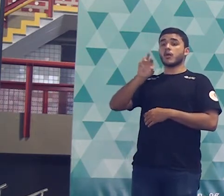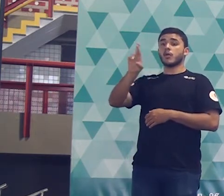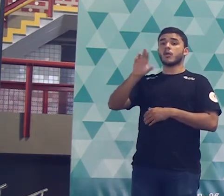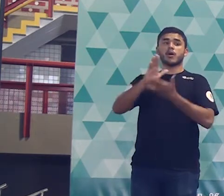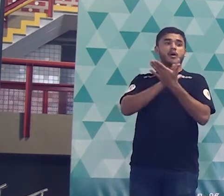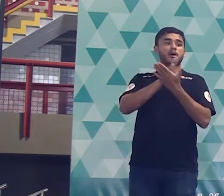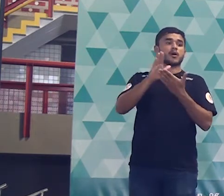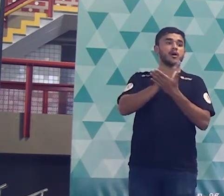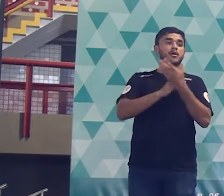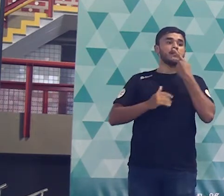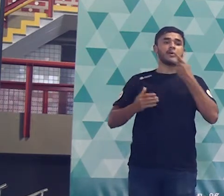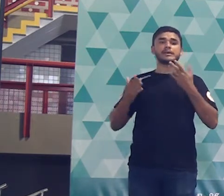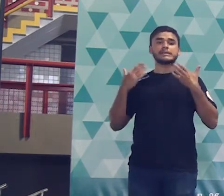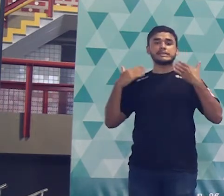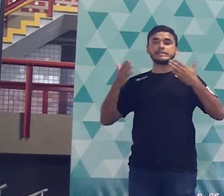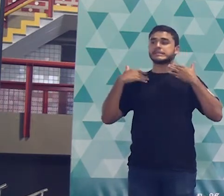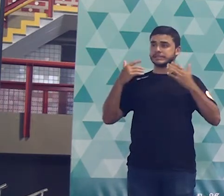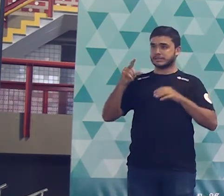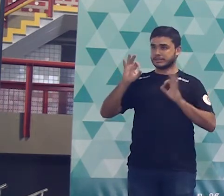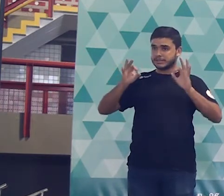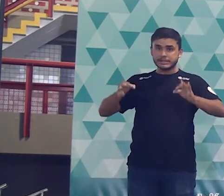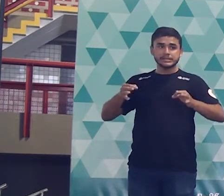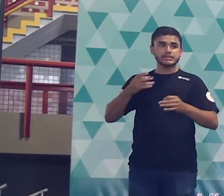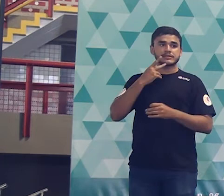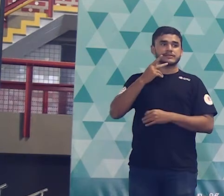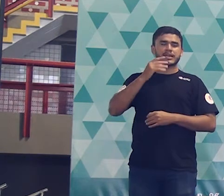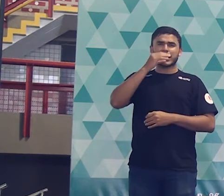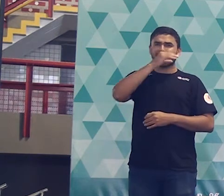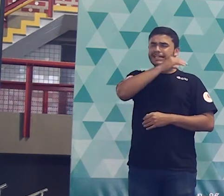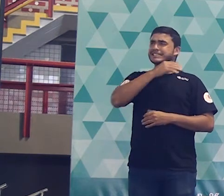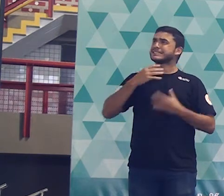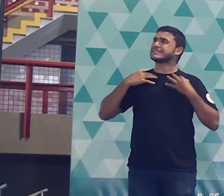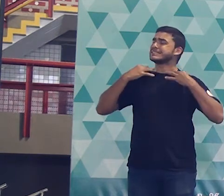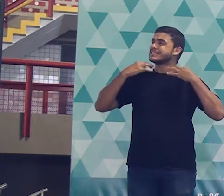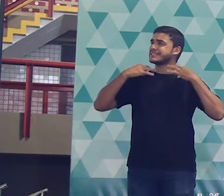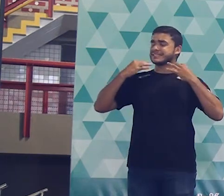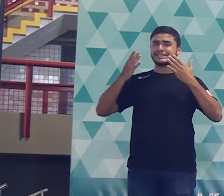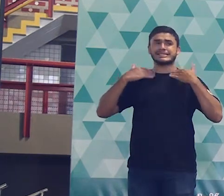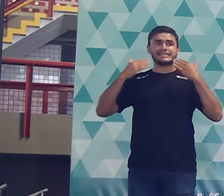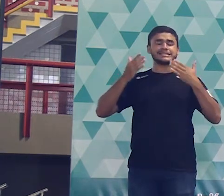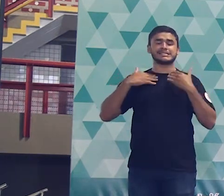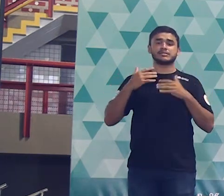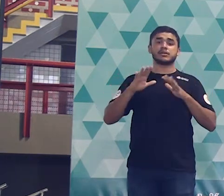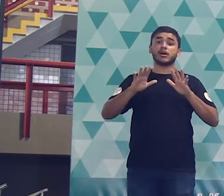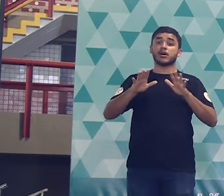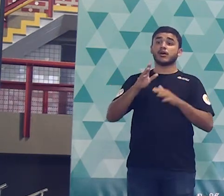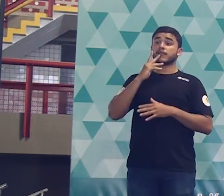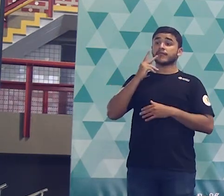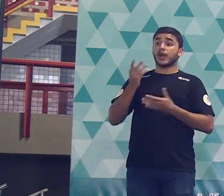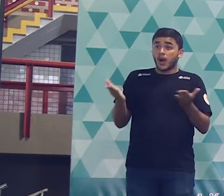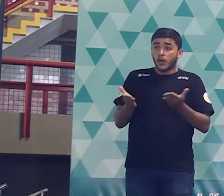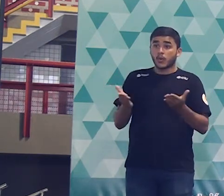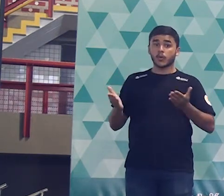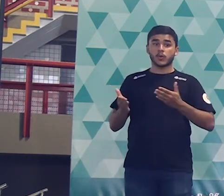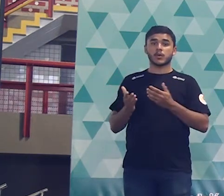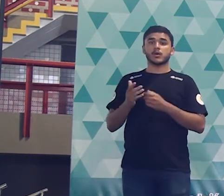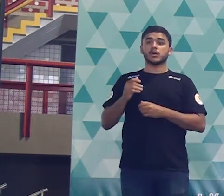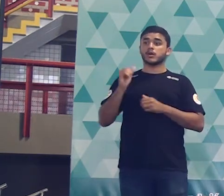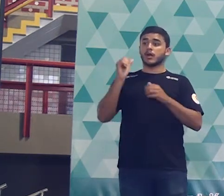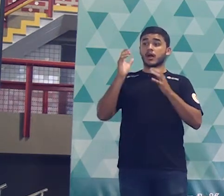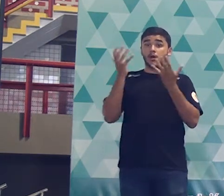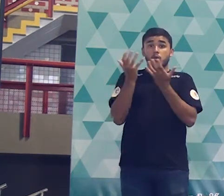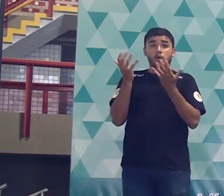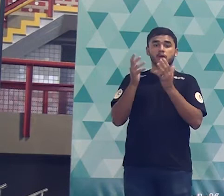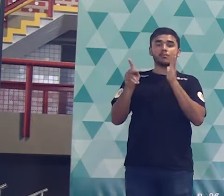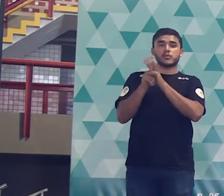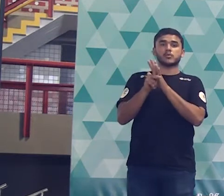aqui algumas pessoas já se abanando, dizendo assim, Ave Maria, como está o negócio? O que está acontecendo? Está tendo uma